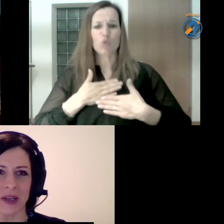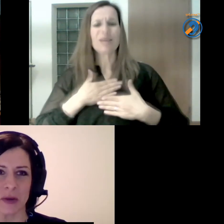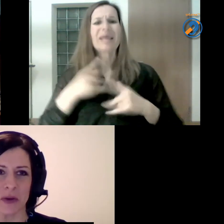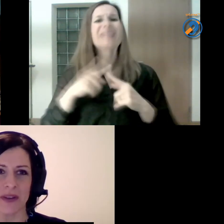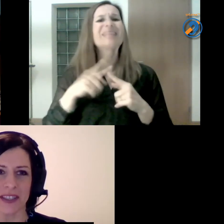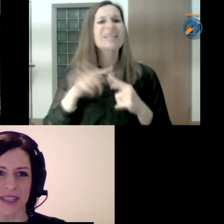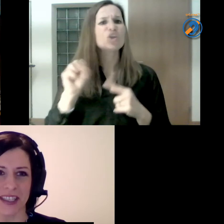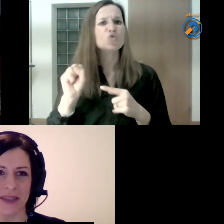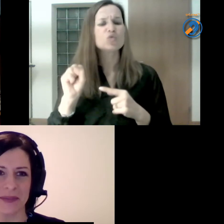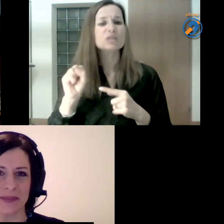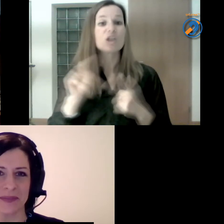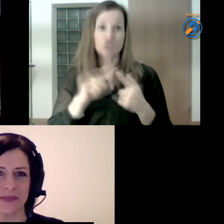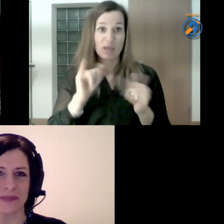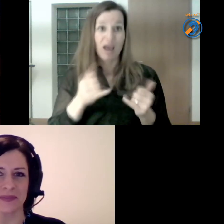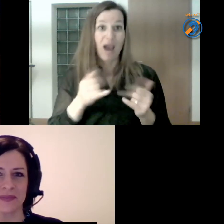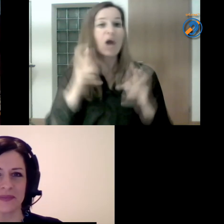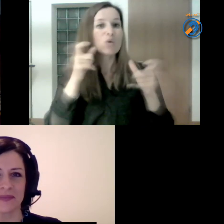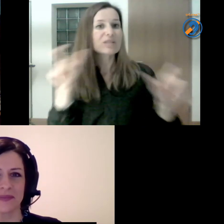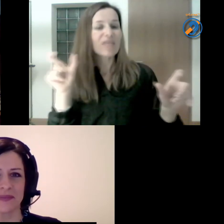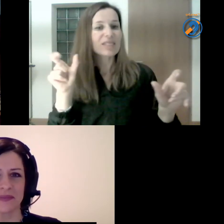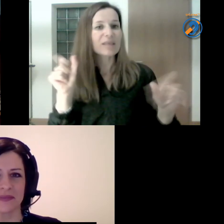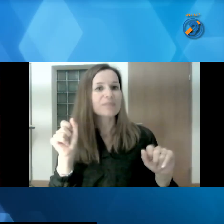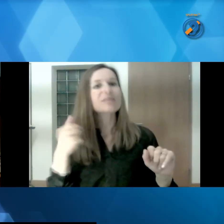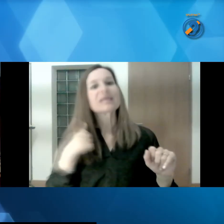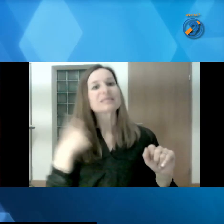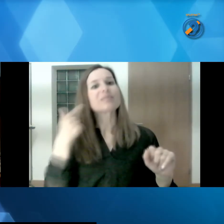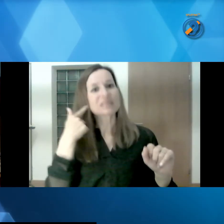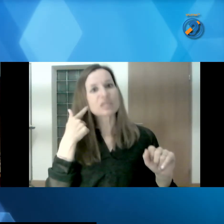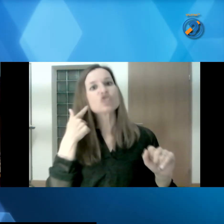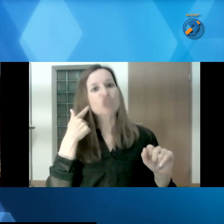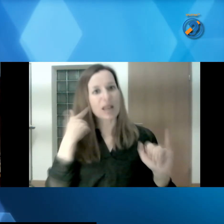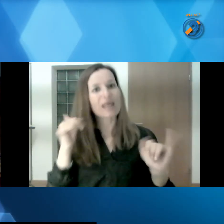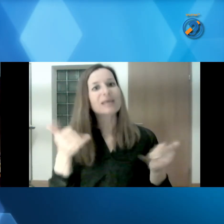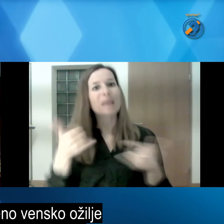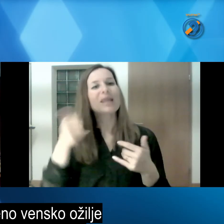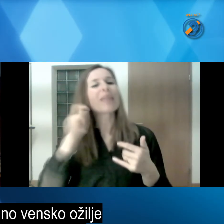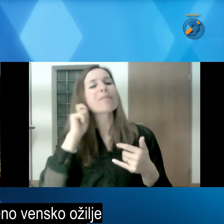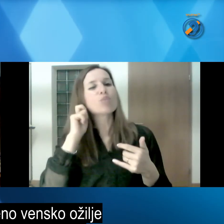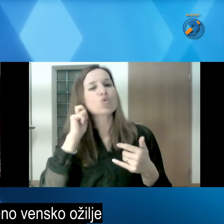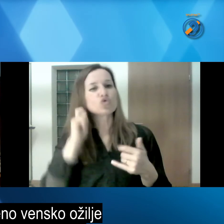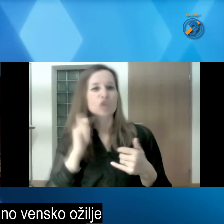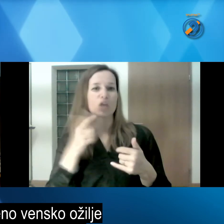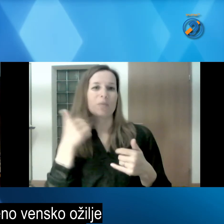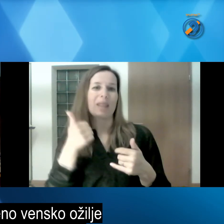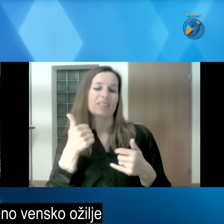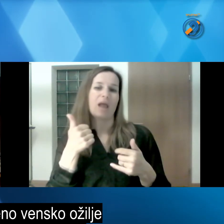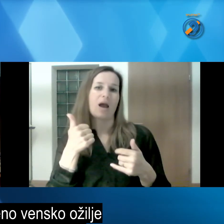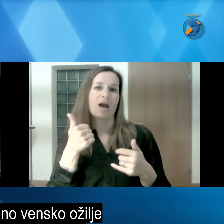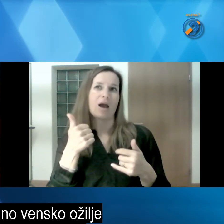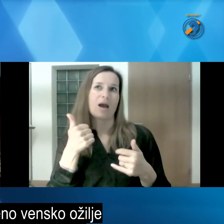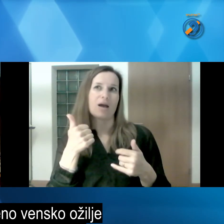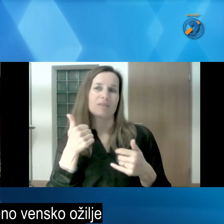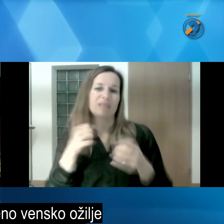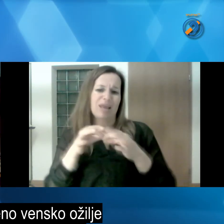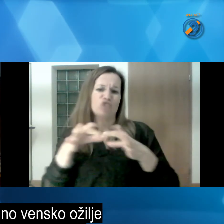da, kako zveni? Slišala sem ga pri eni punčki, šlo je za neko razširjeno vensko